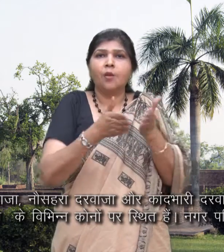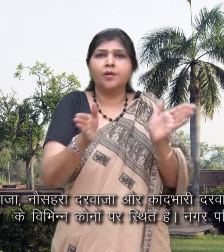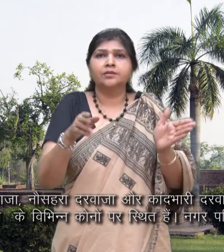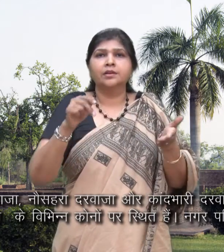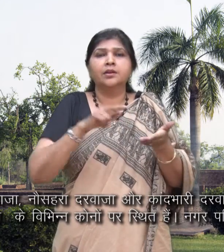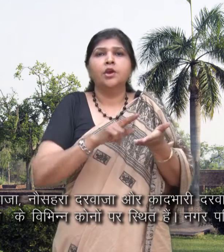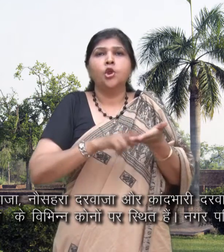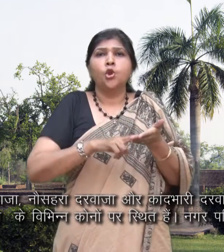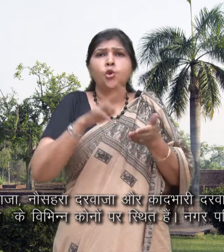नौशहरा दरवाजा